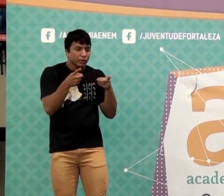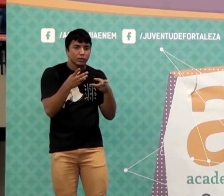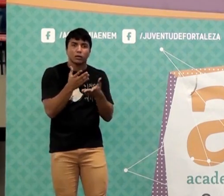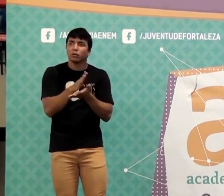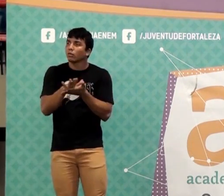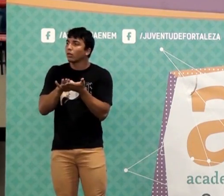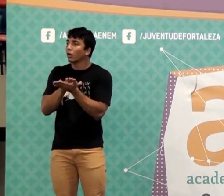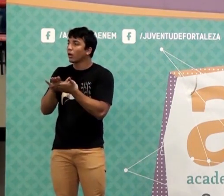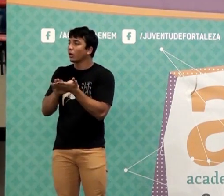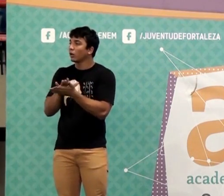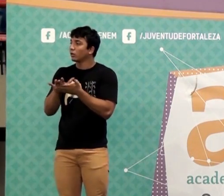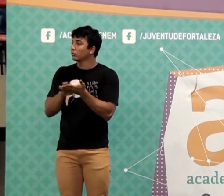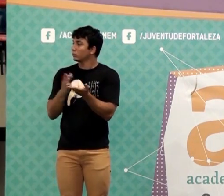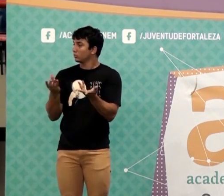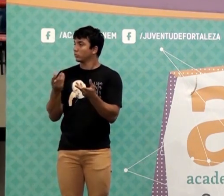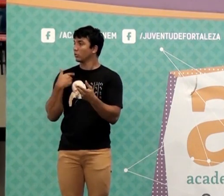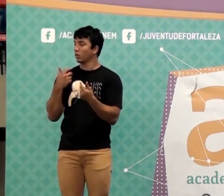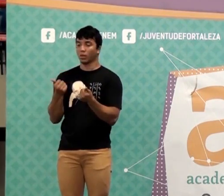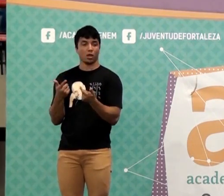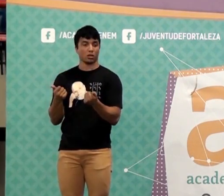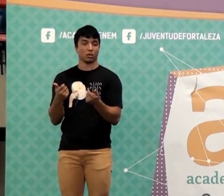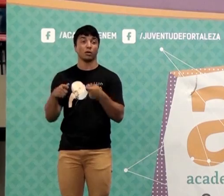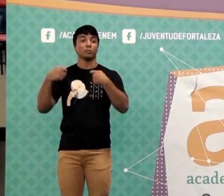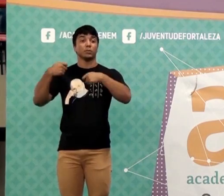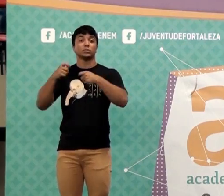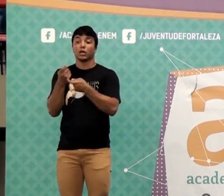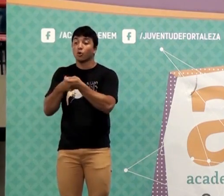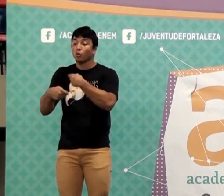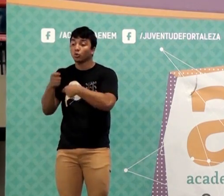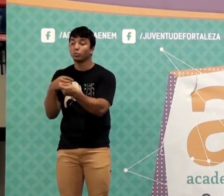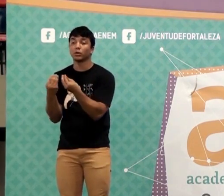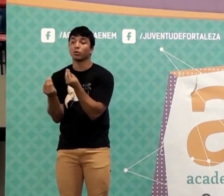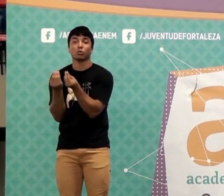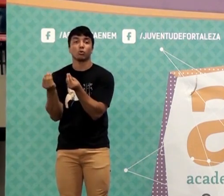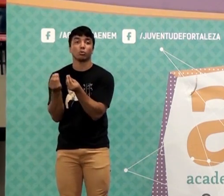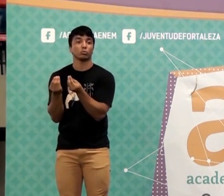de quê? Tá certo? Então vou ter uma economia de quê, jovem? De